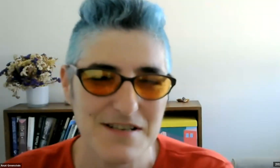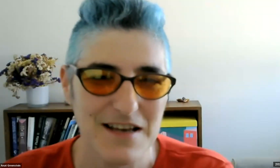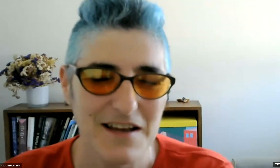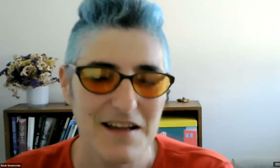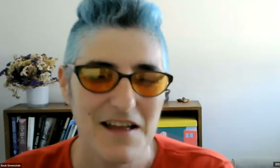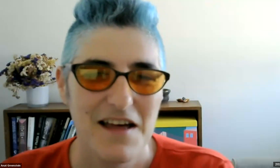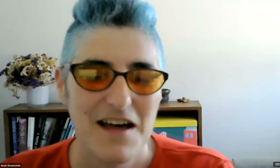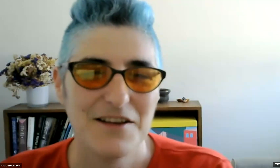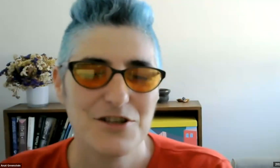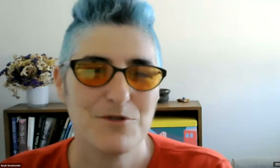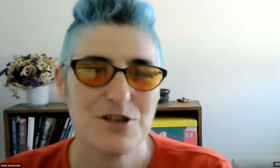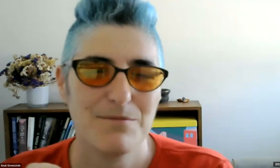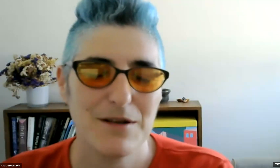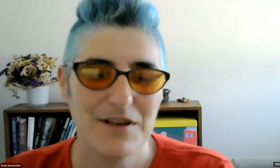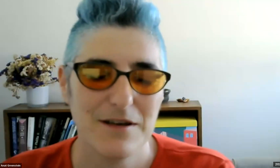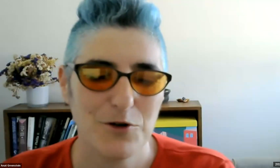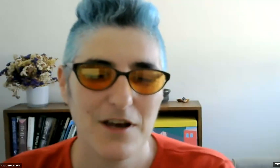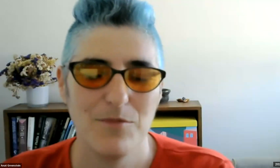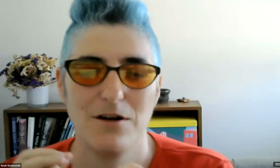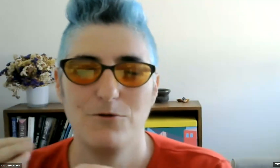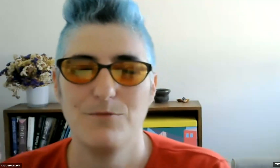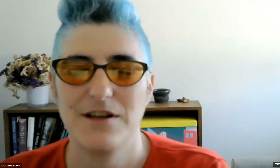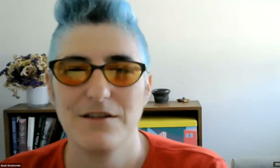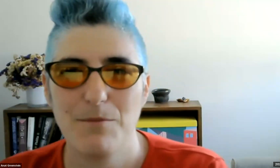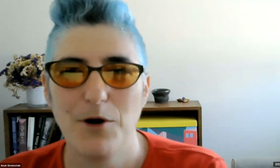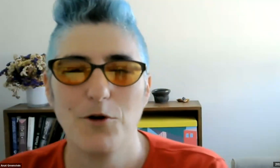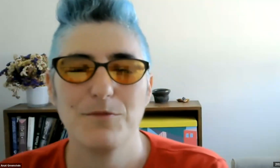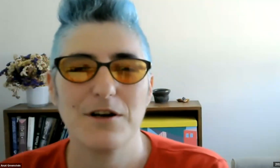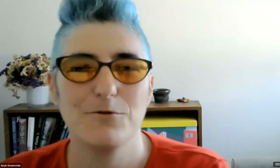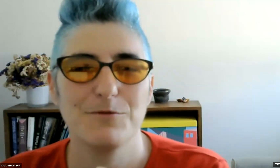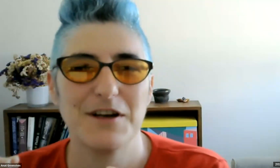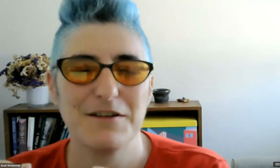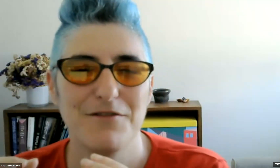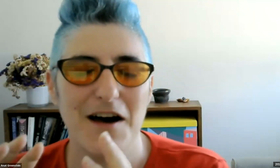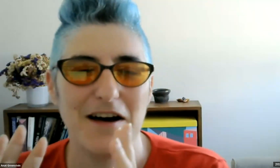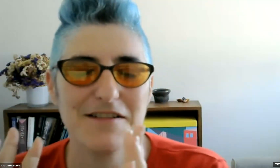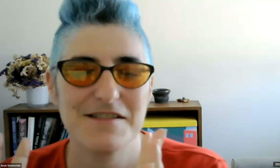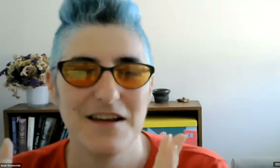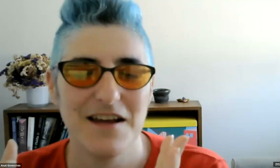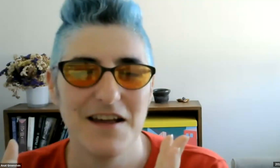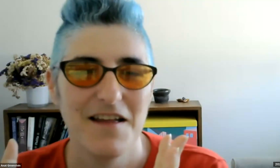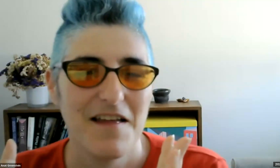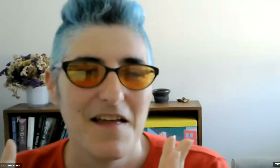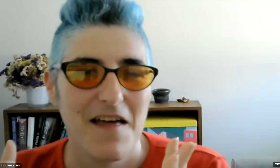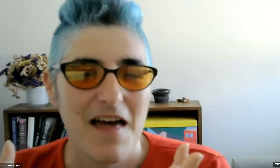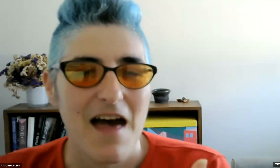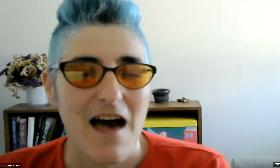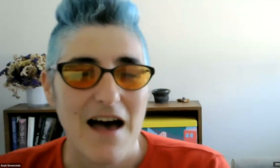הזה, אנשים שמתבטאים יותר בקלות בכתיבה, פחות בקלות בכתיבה, אז